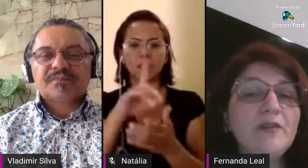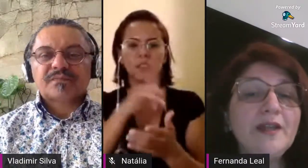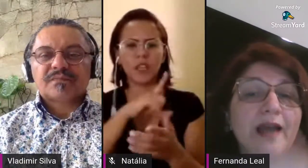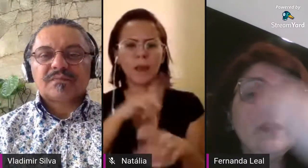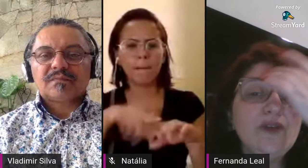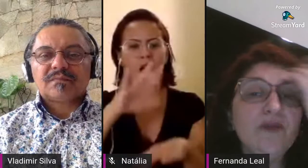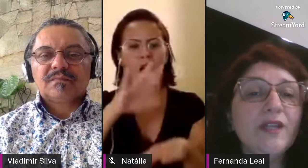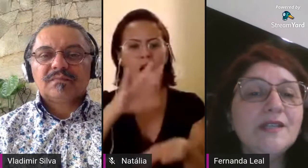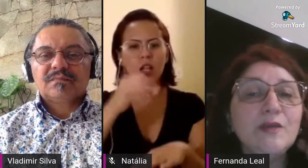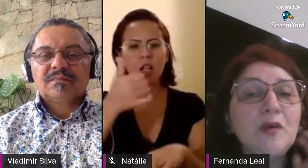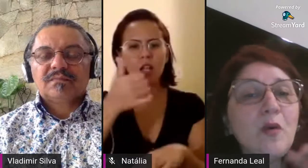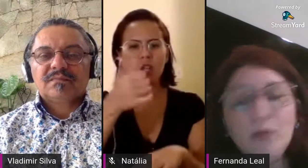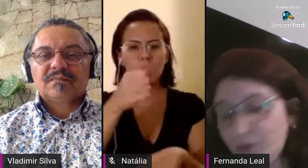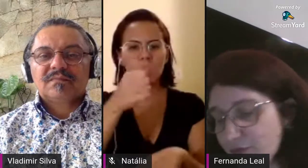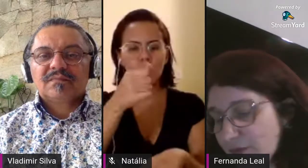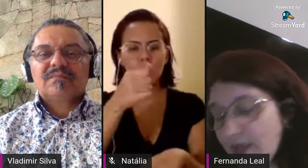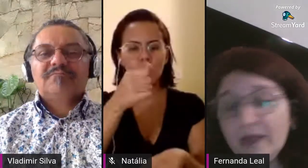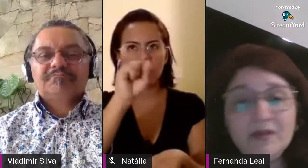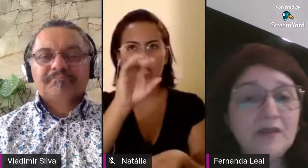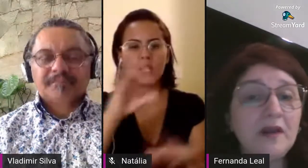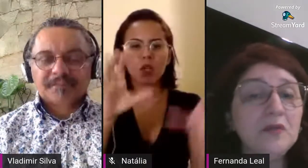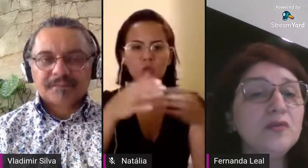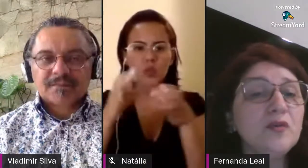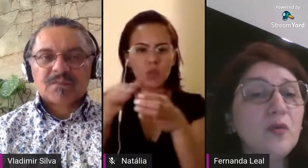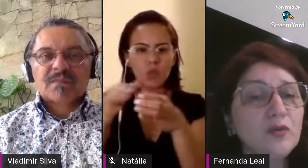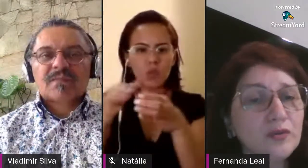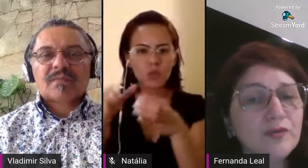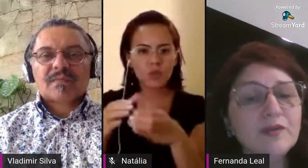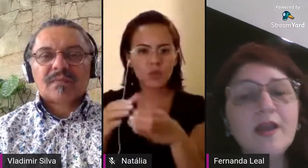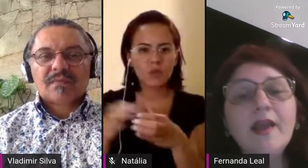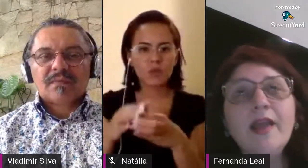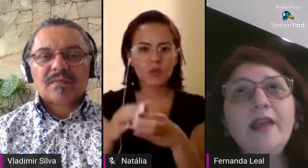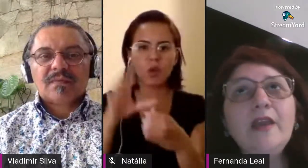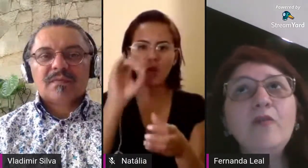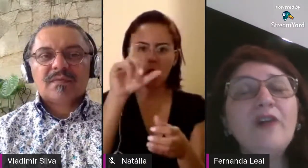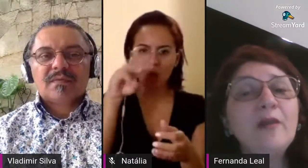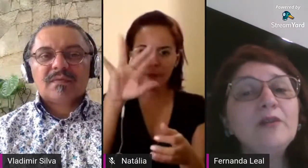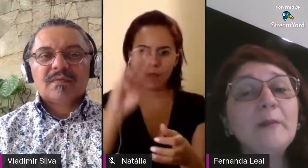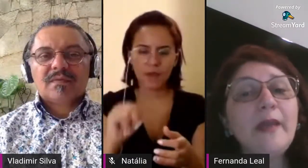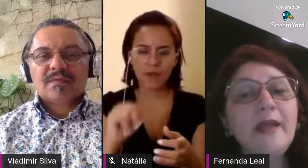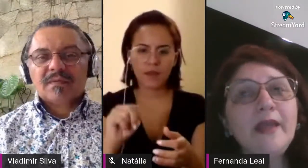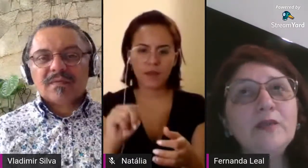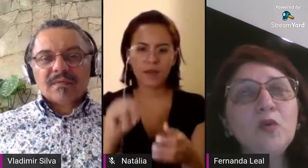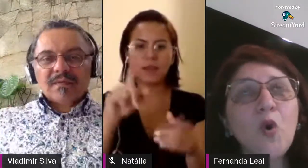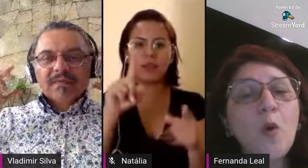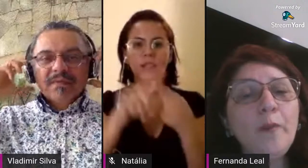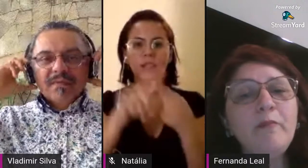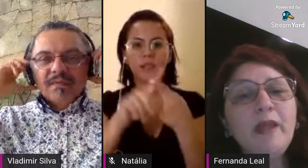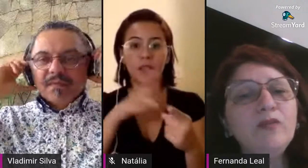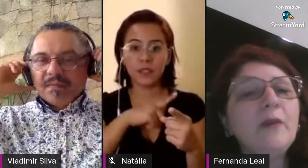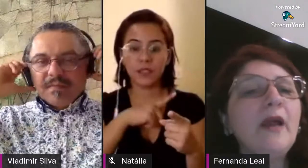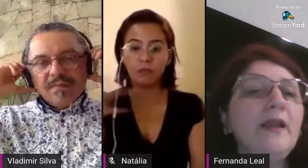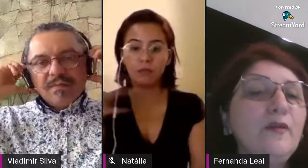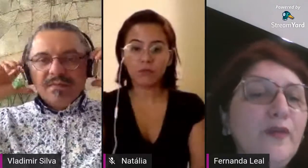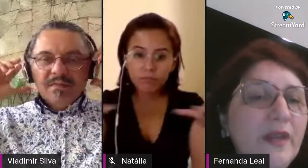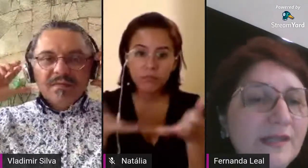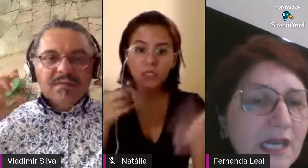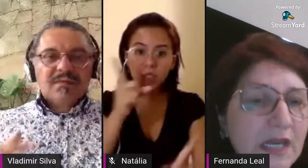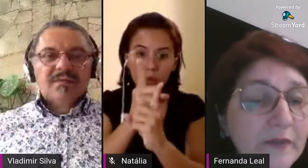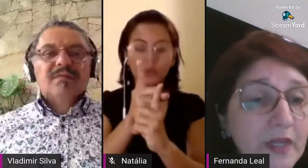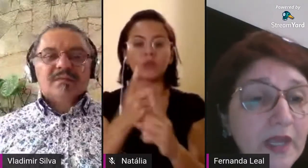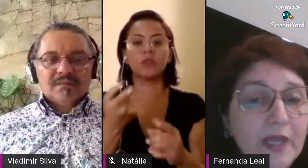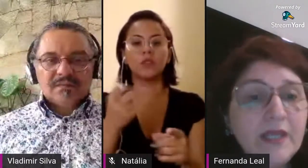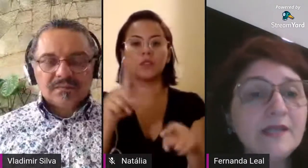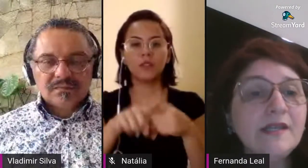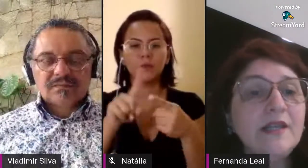virtual, na verdade, favorecendo encontros, né? Você falou nos custos, e eu falo também no rompimento da barreira